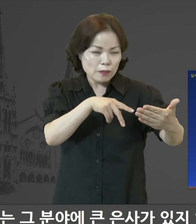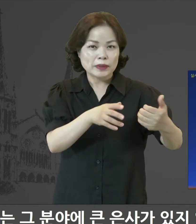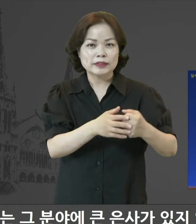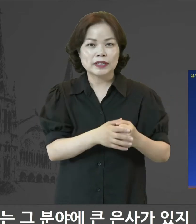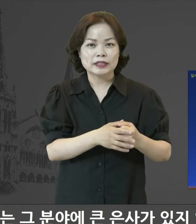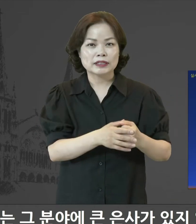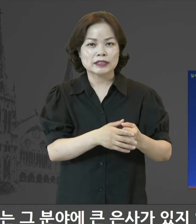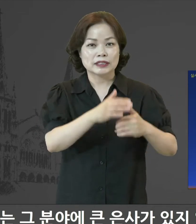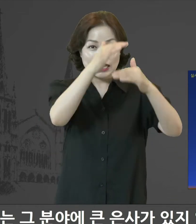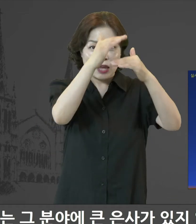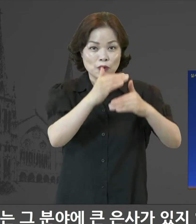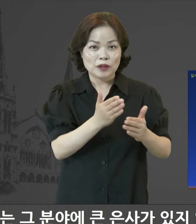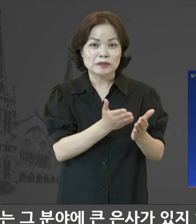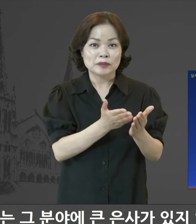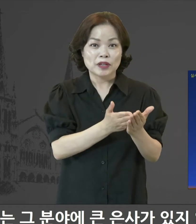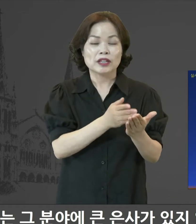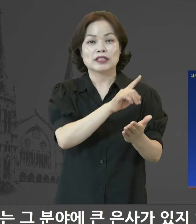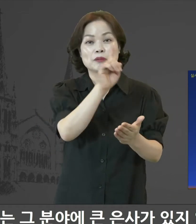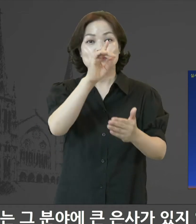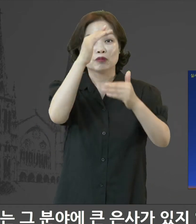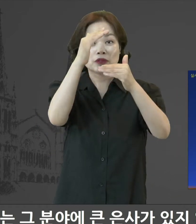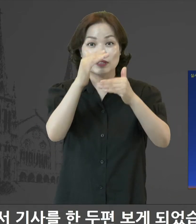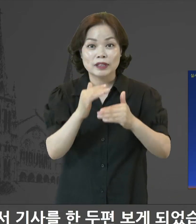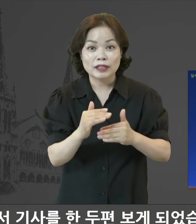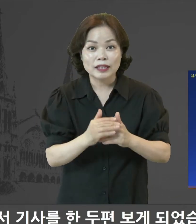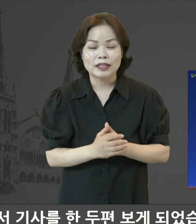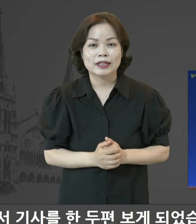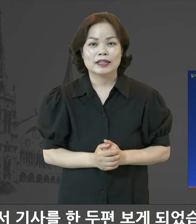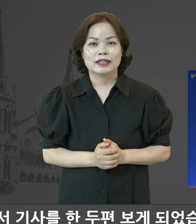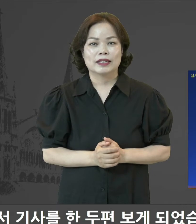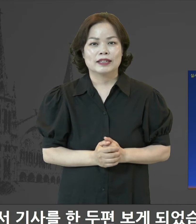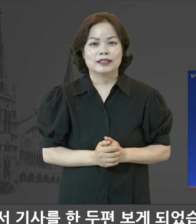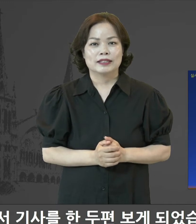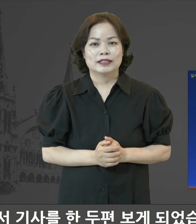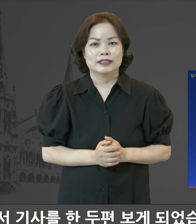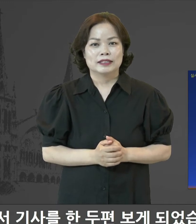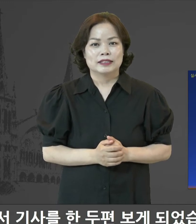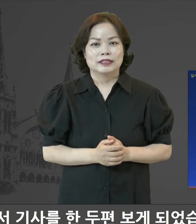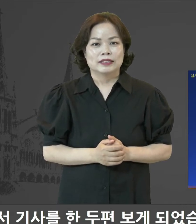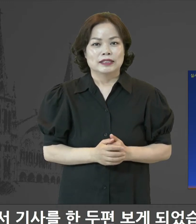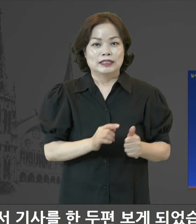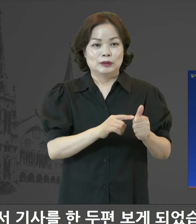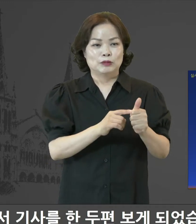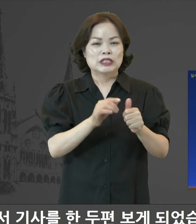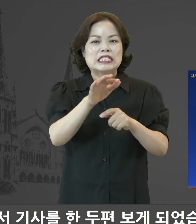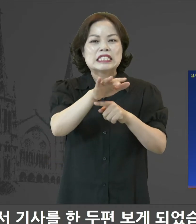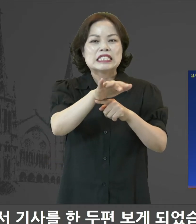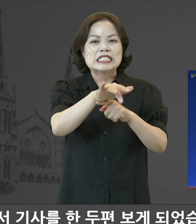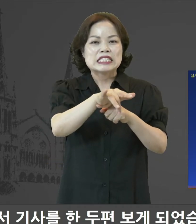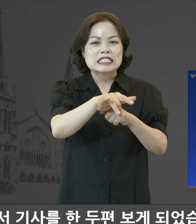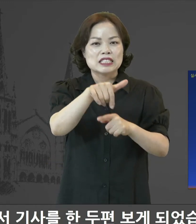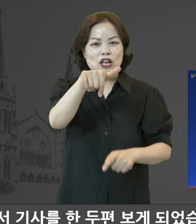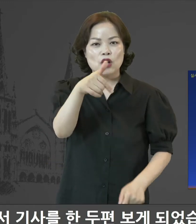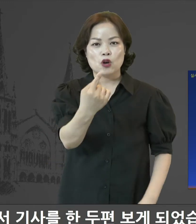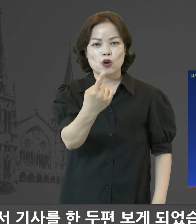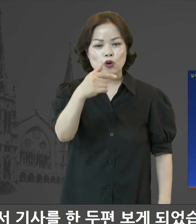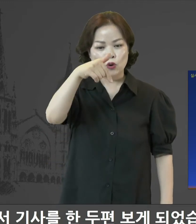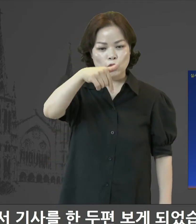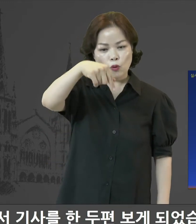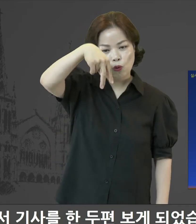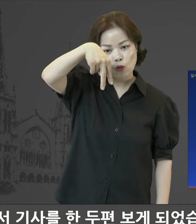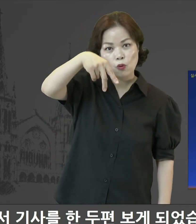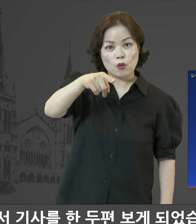기사의 내용인즉슨 이분이 저 시골 분이세요. 곡성이라는